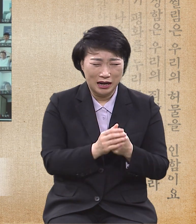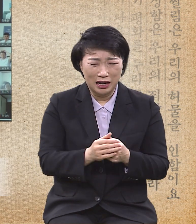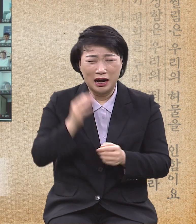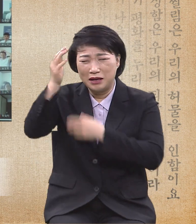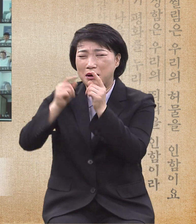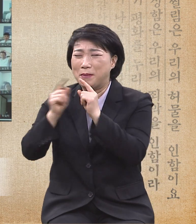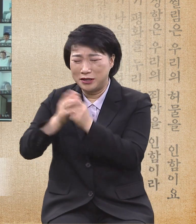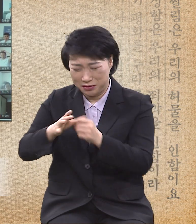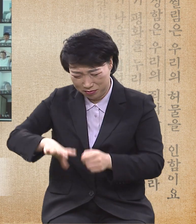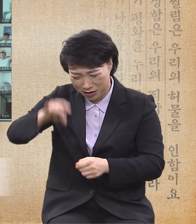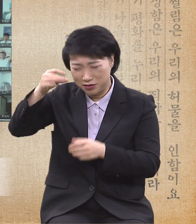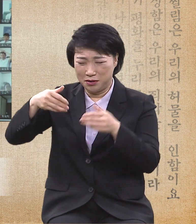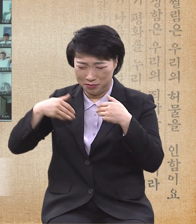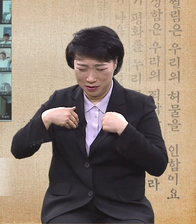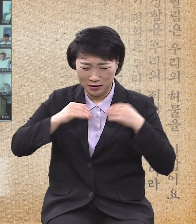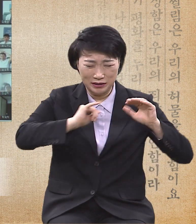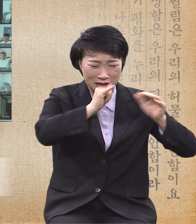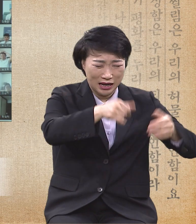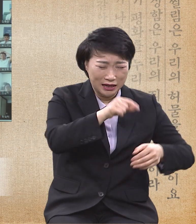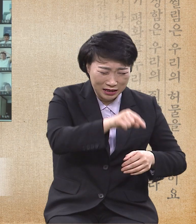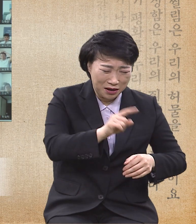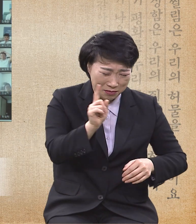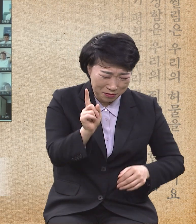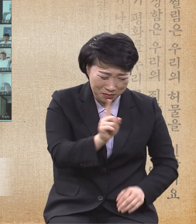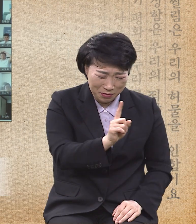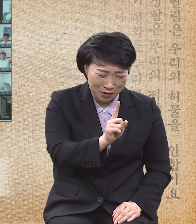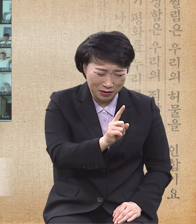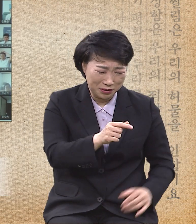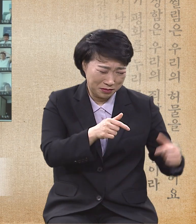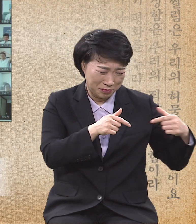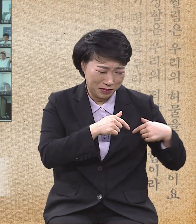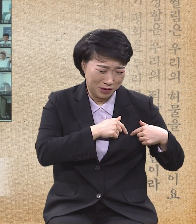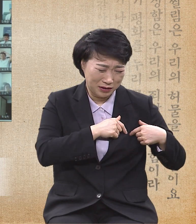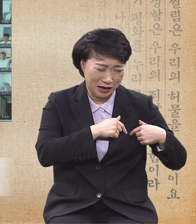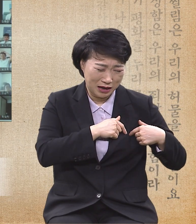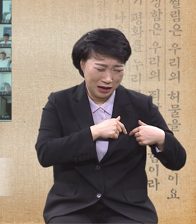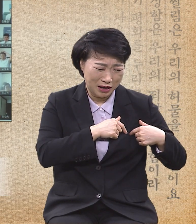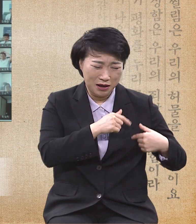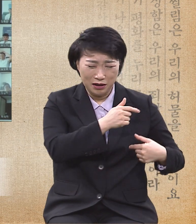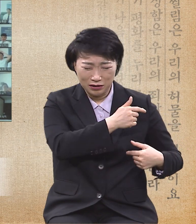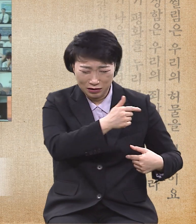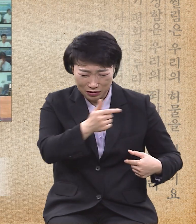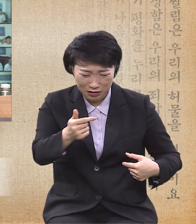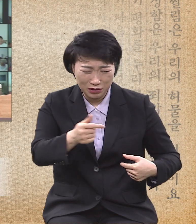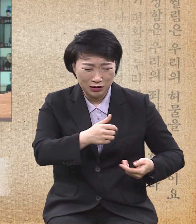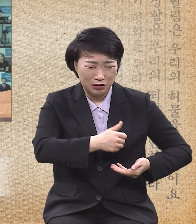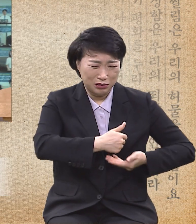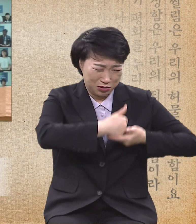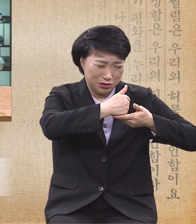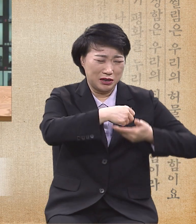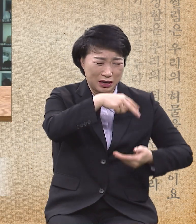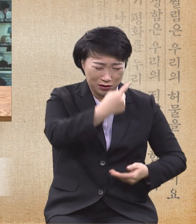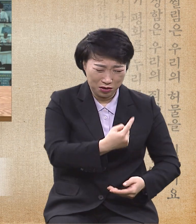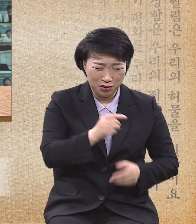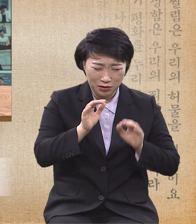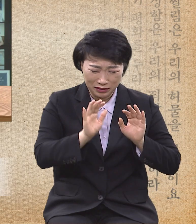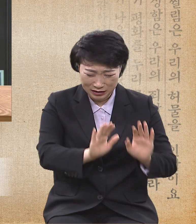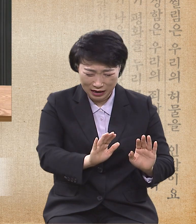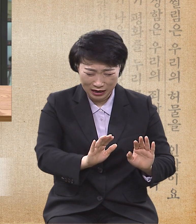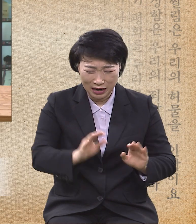우선할 것이요 세상에 어떤 명예와 대단한 존재가 된다